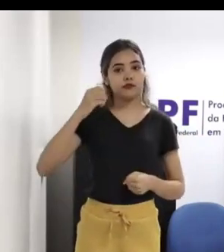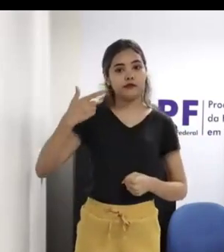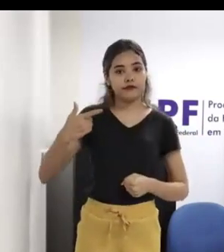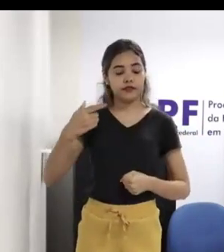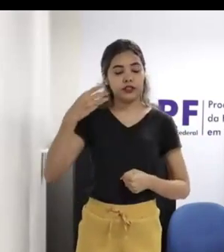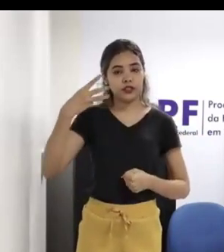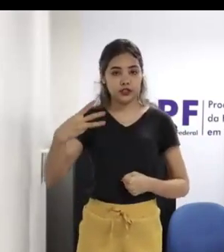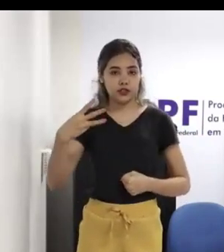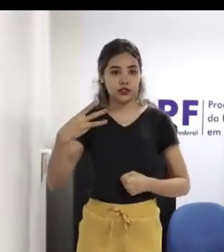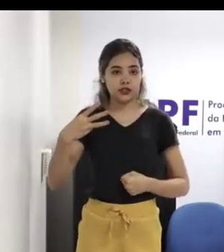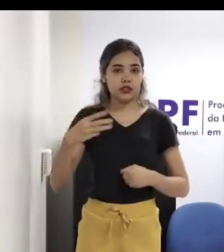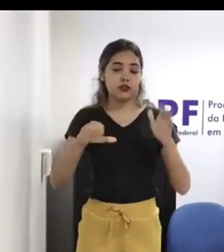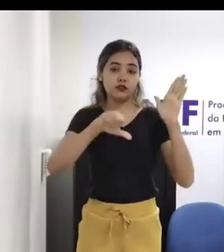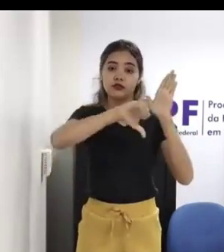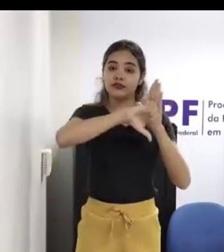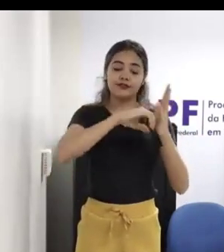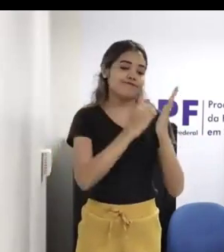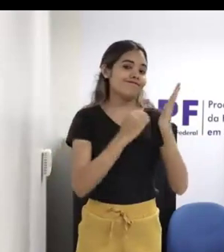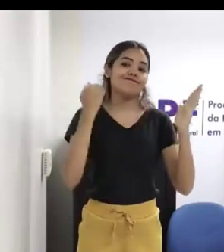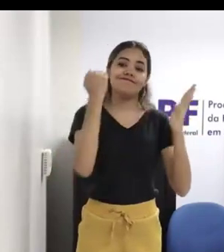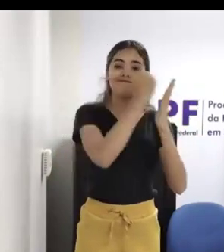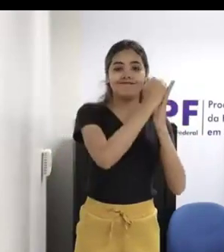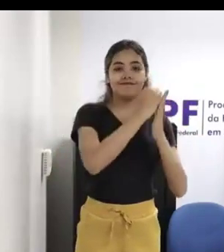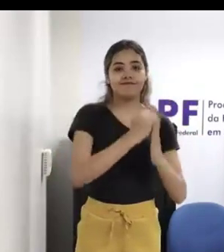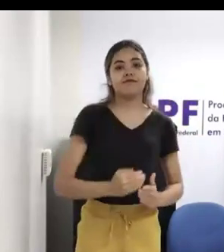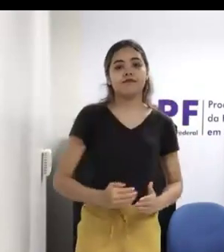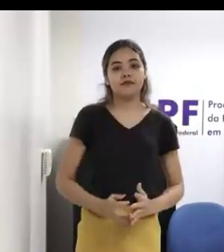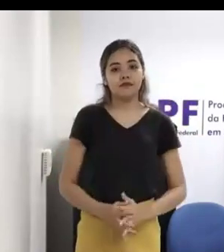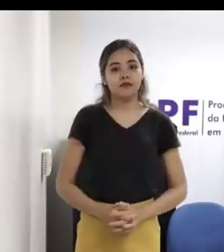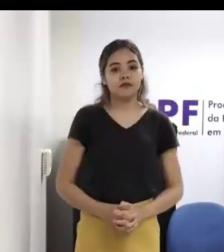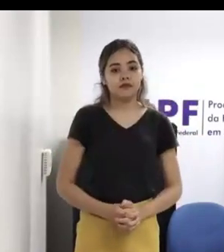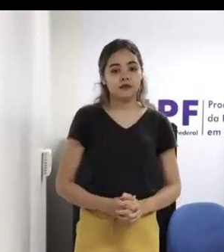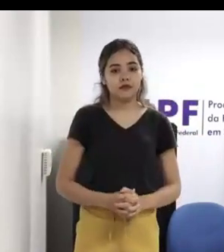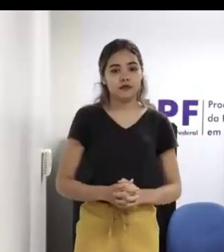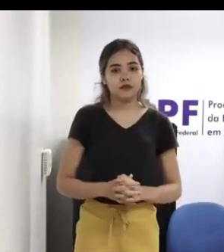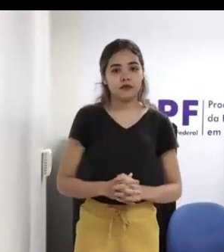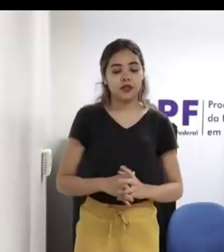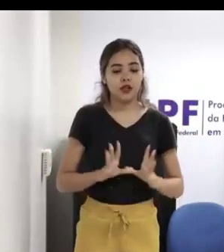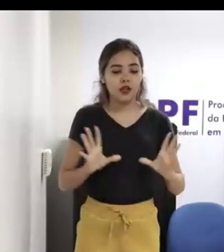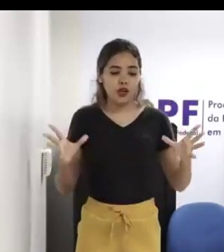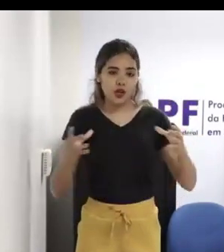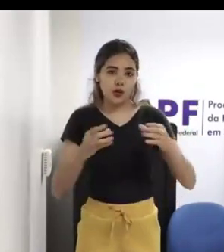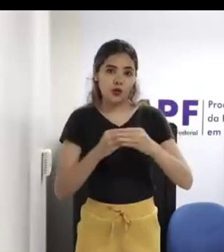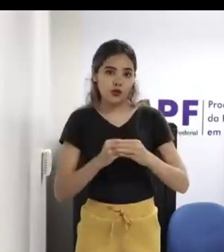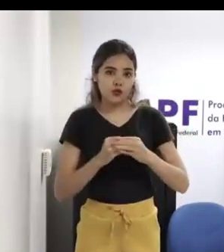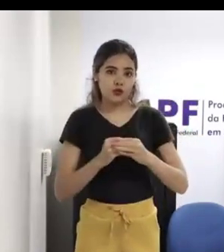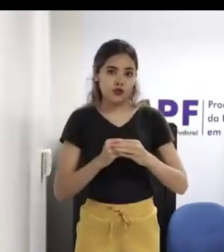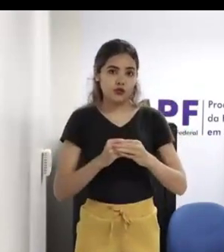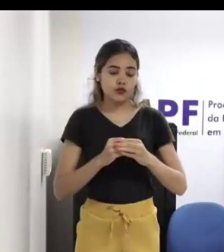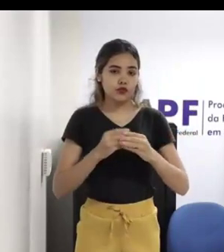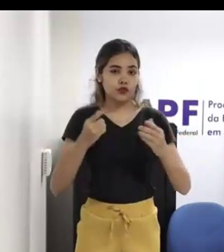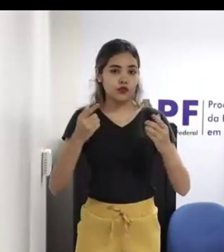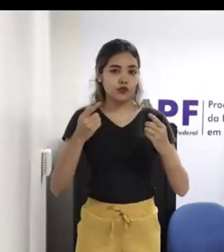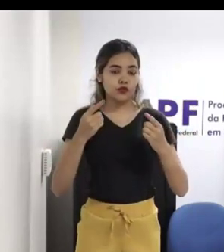a Organização das Nações Unidas coletou dados que indicam que aproximadamente uma em cada 10